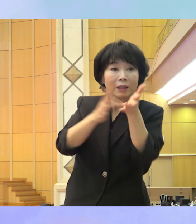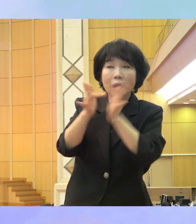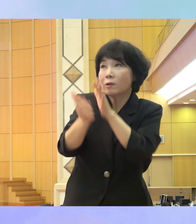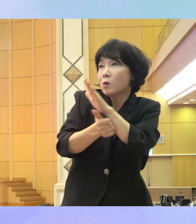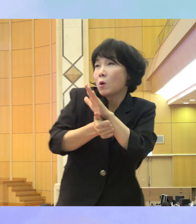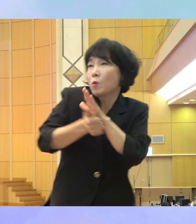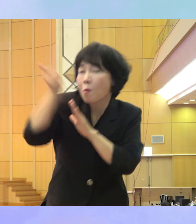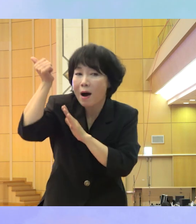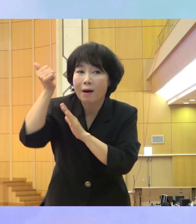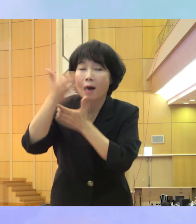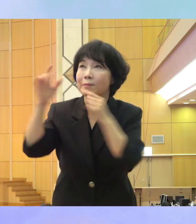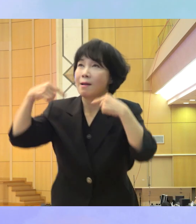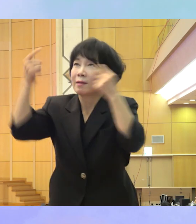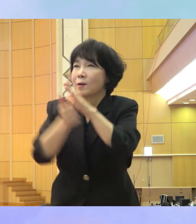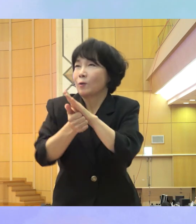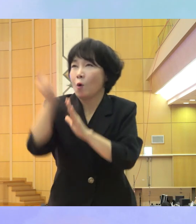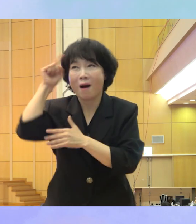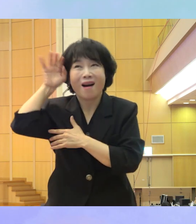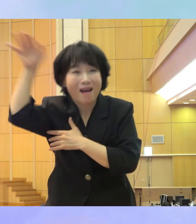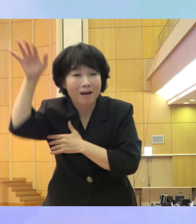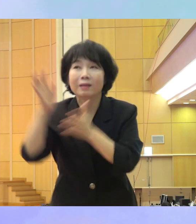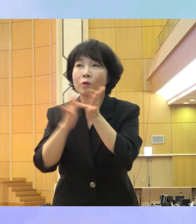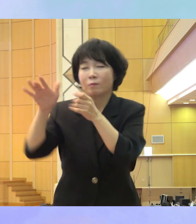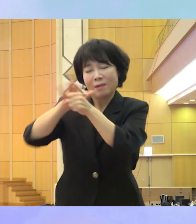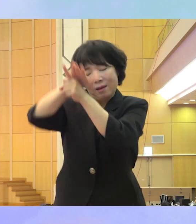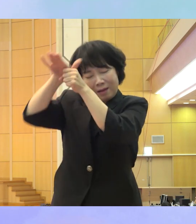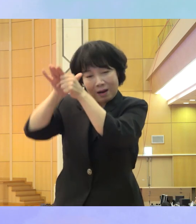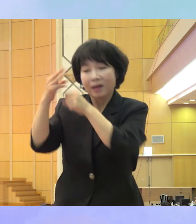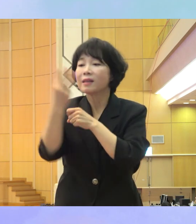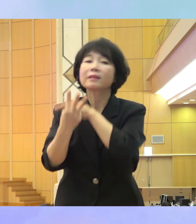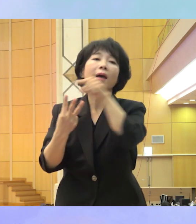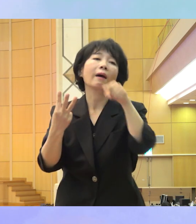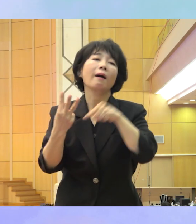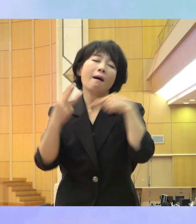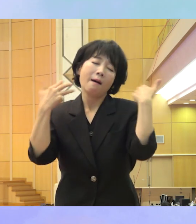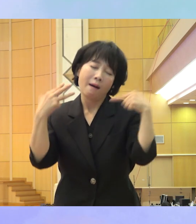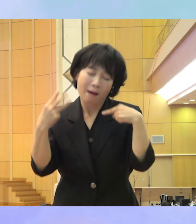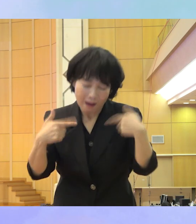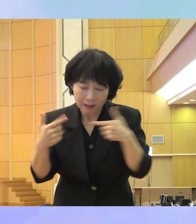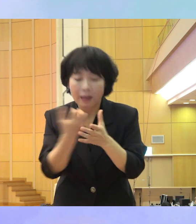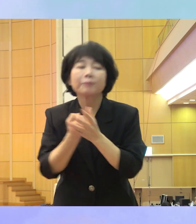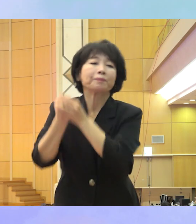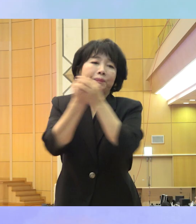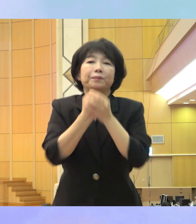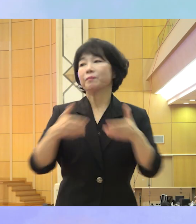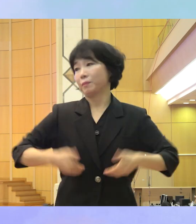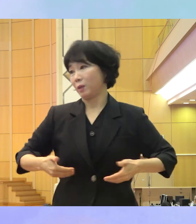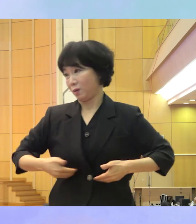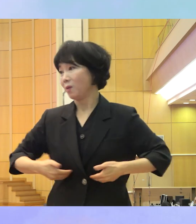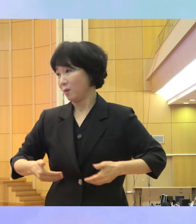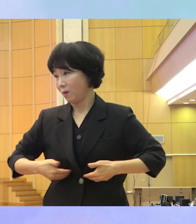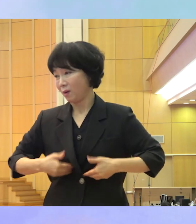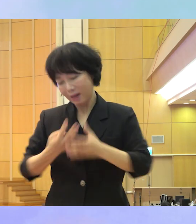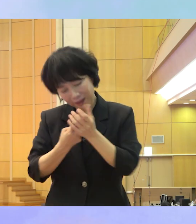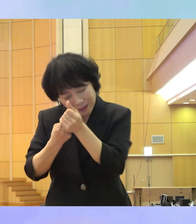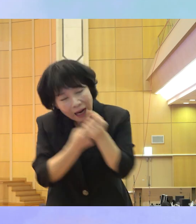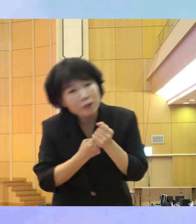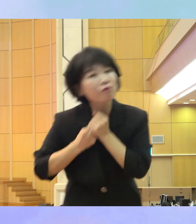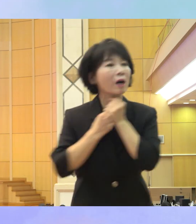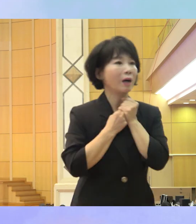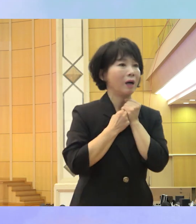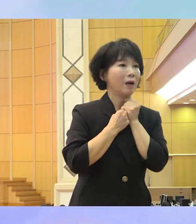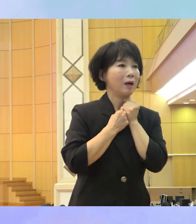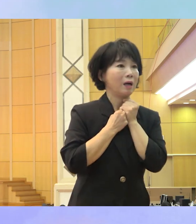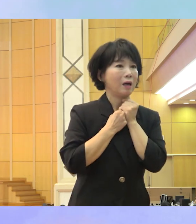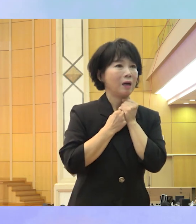예수님을 소망하고 천국을 소망하고 예수님을 사랑하는 이 사랑은 항상 있어야 된단 말이에요. 다른 건 없을지라도,